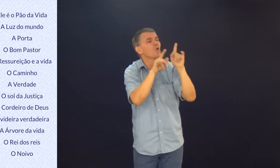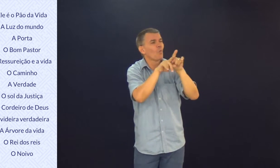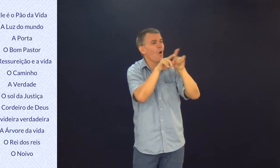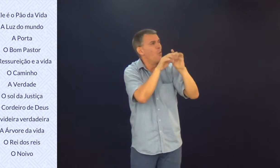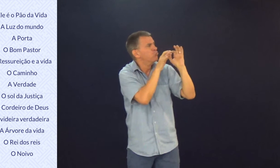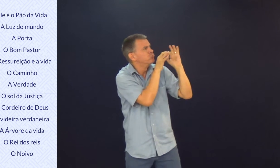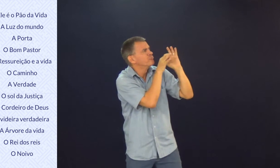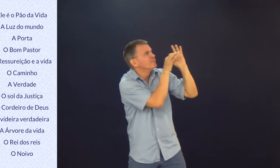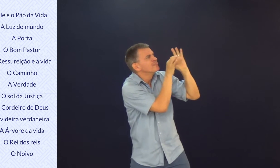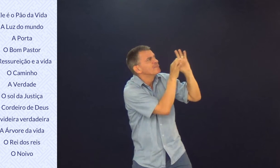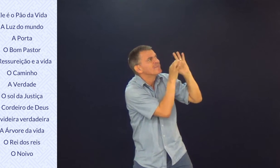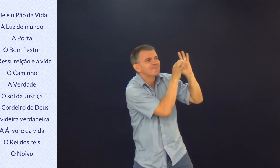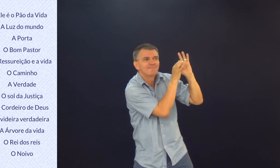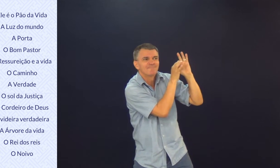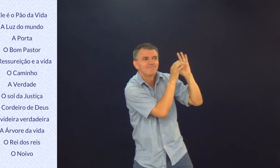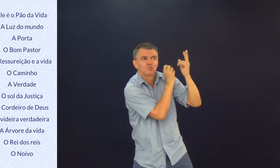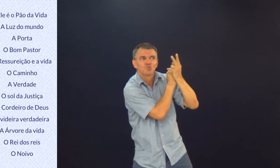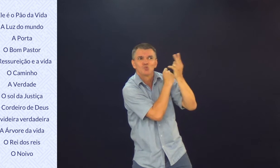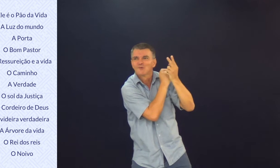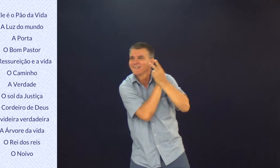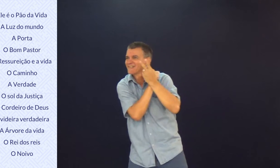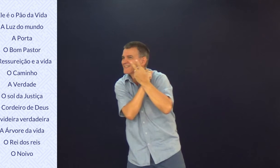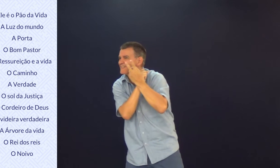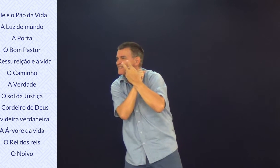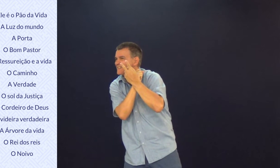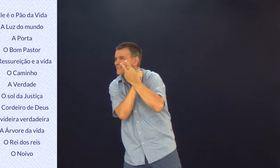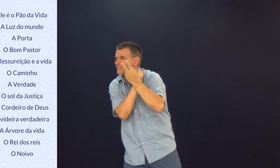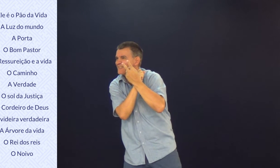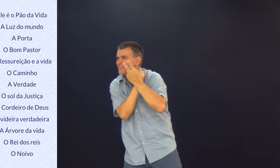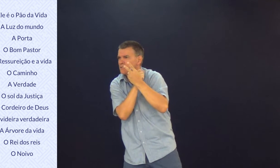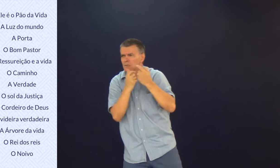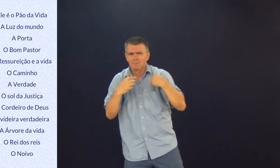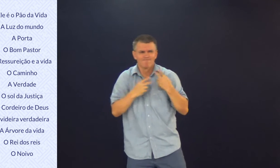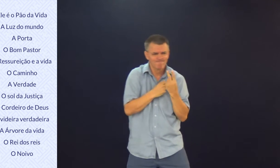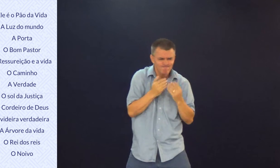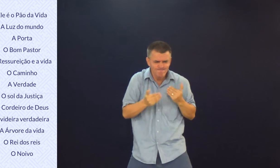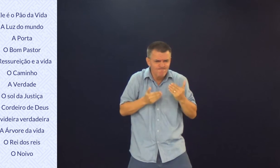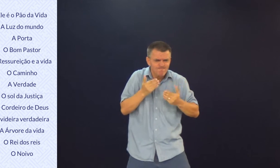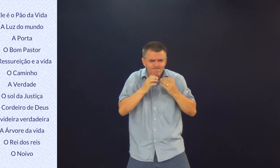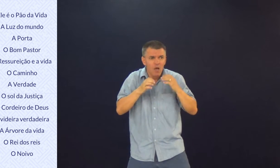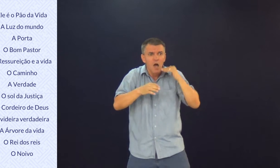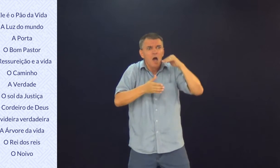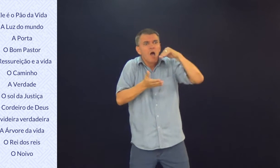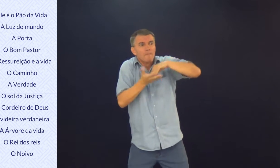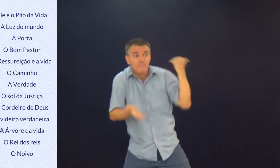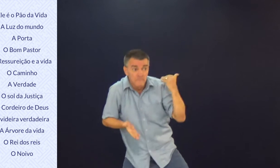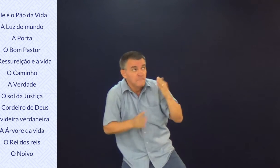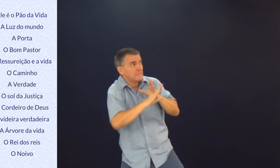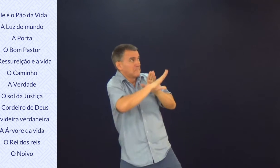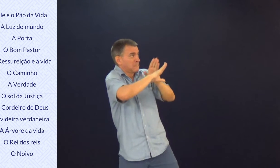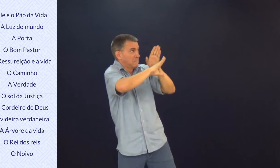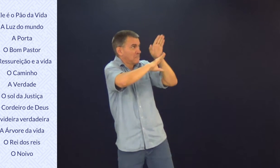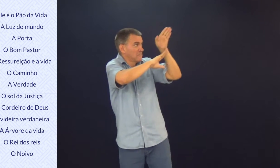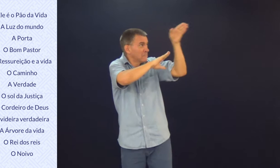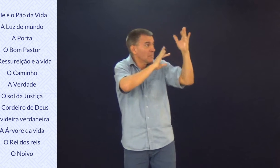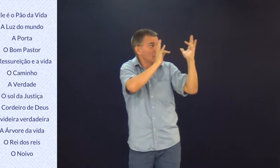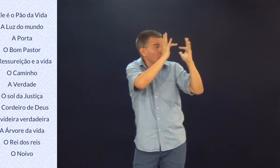estão em compromisso nosso momento sério com ele ele cuida de você você começa a crescer crescer